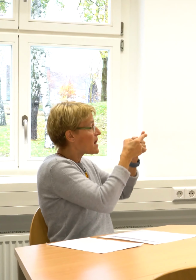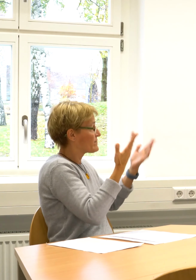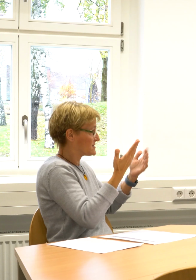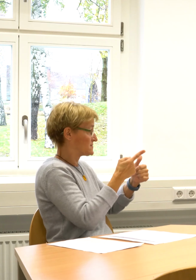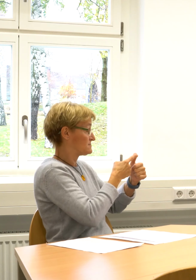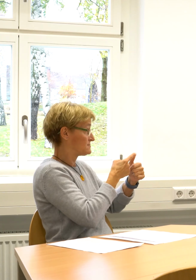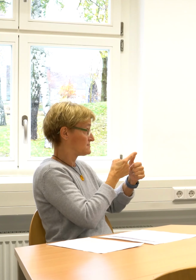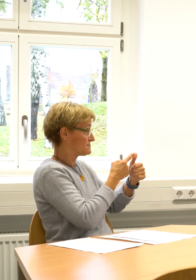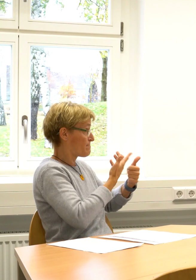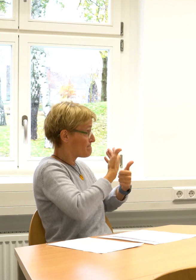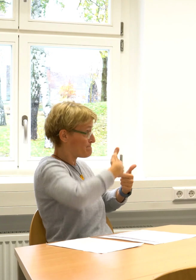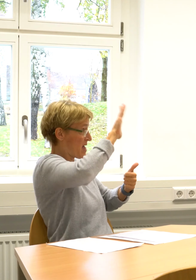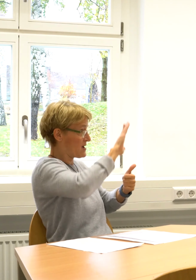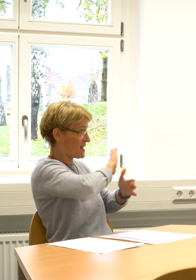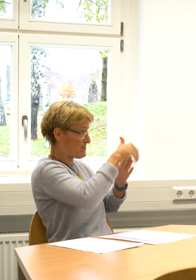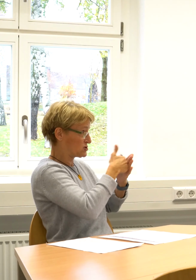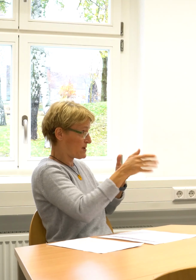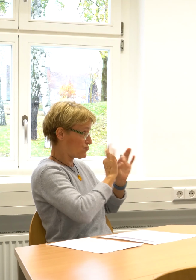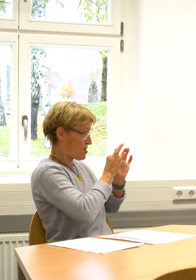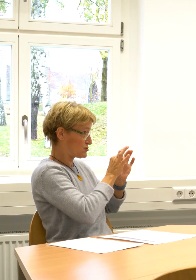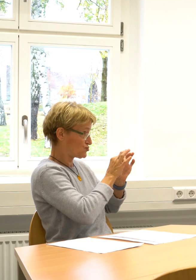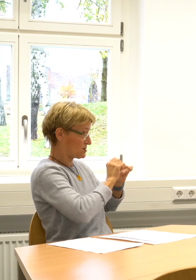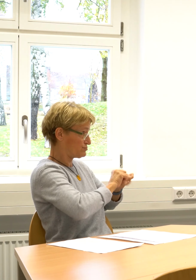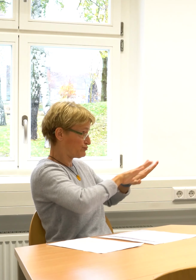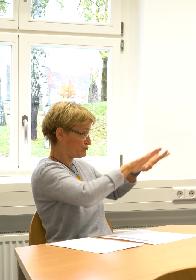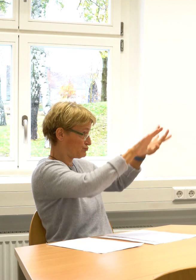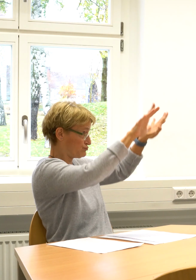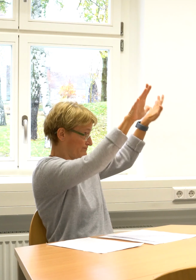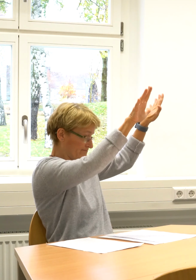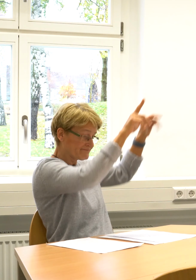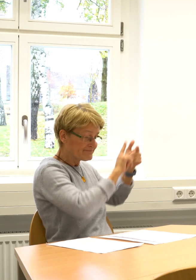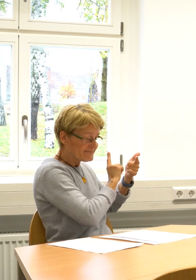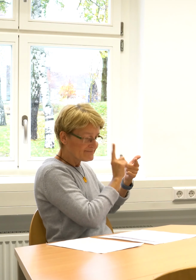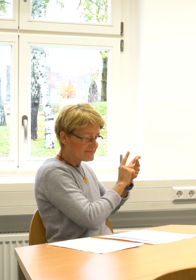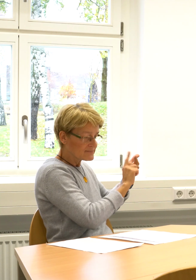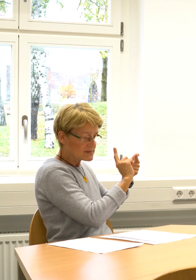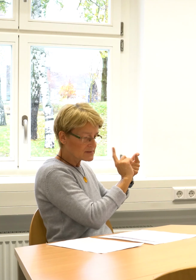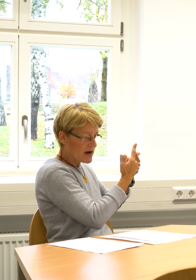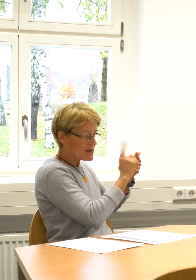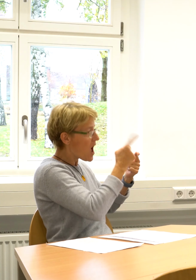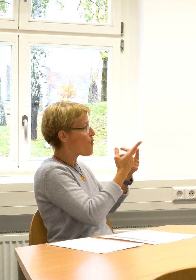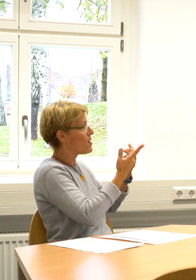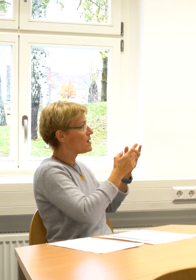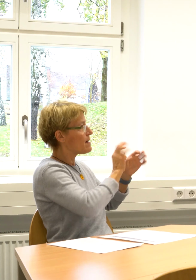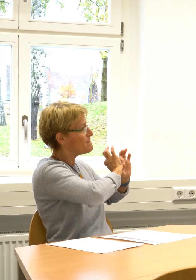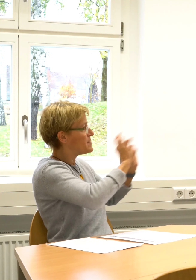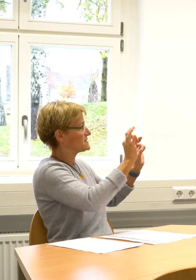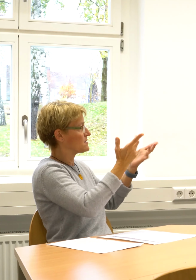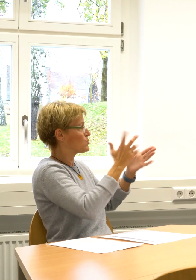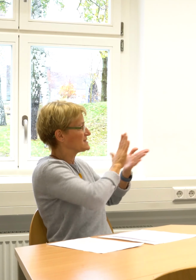diese Situation zu verbessern. Und zum einen möchte ich gerne, mehr Gebärdensprachdolmetscher in die Welt hinausgehen und dolmetschen